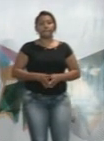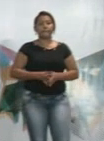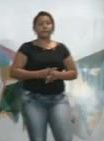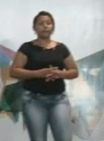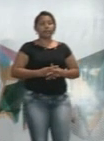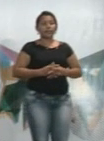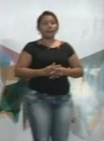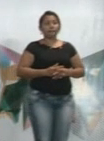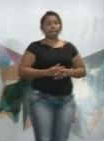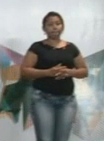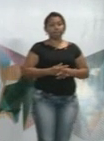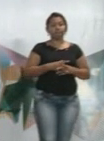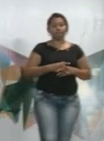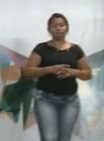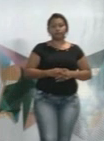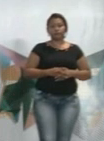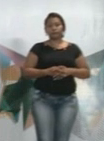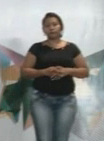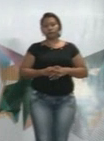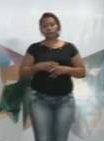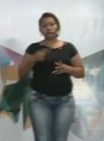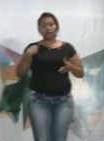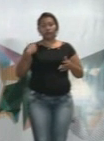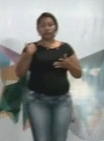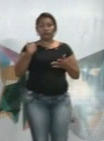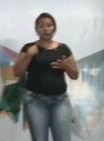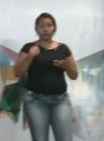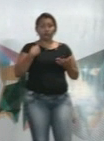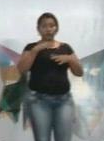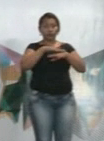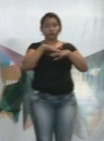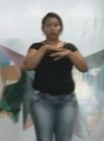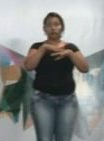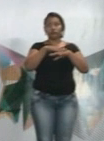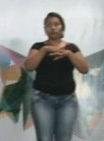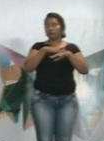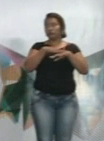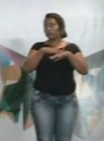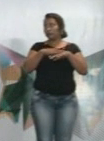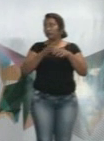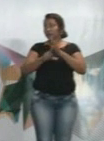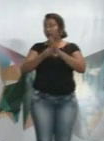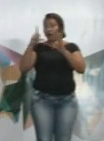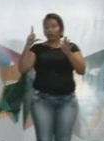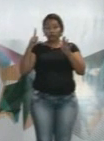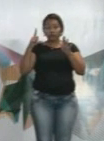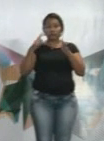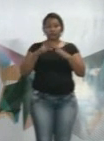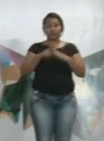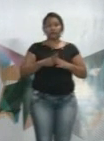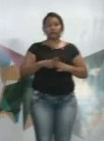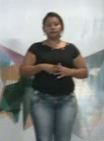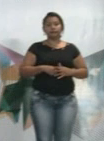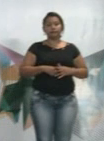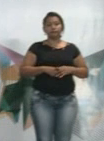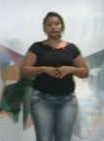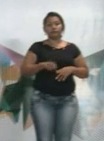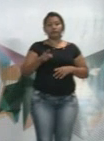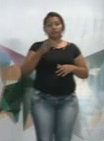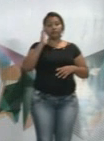questões, isso que eu estava conversando ali para antes de começar a aula. Essa aqui vai ficar legal porque ela está toda aqui, ó,